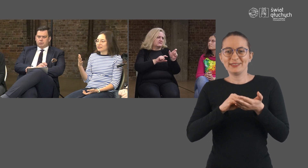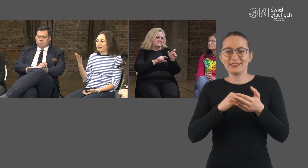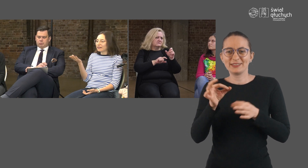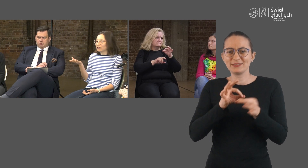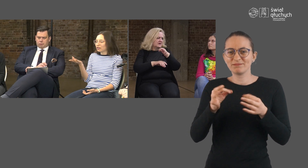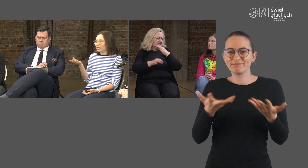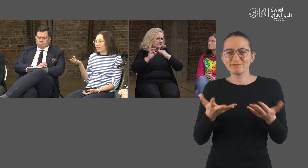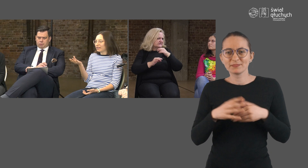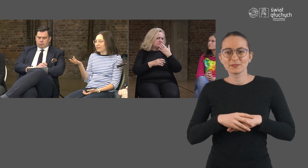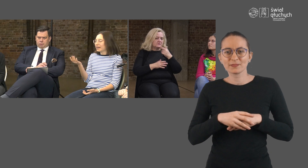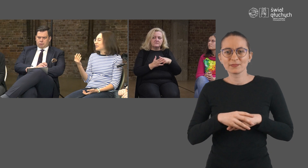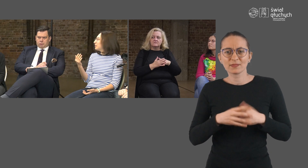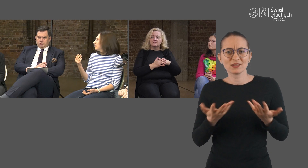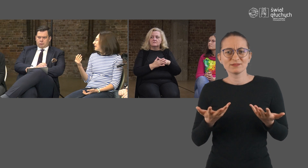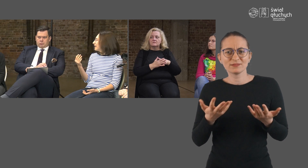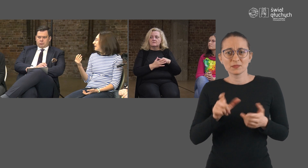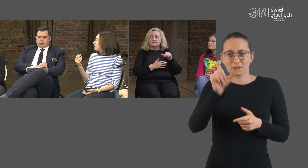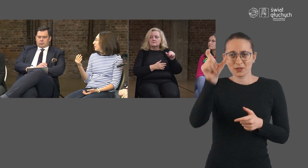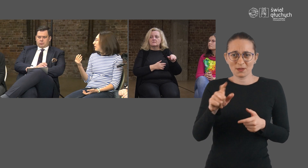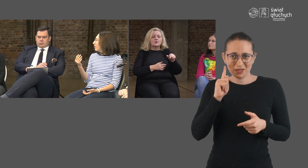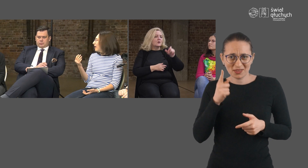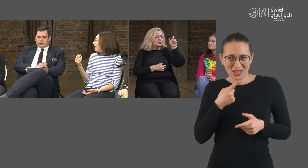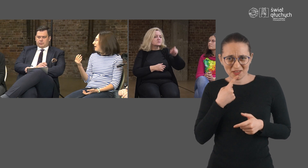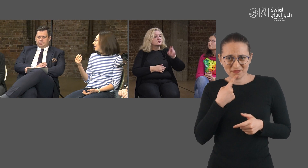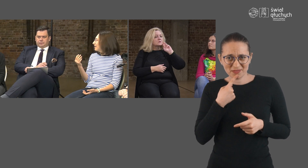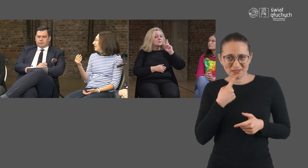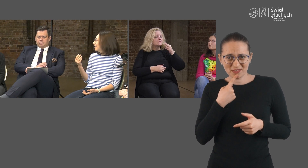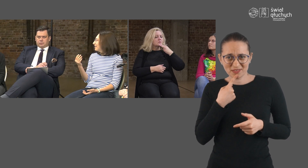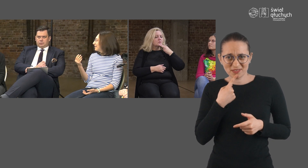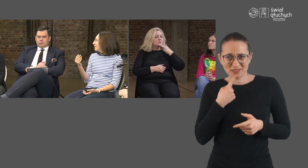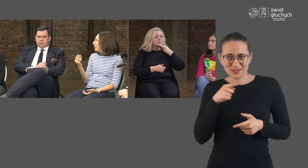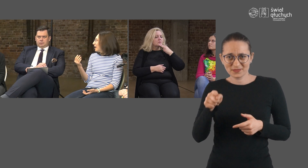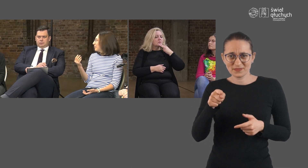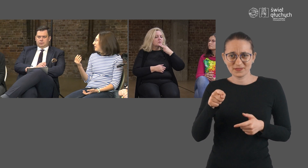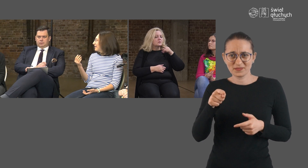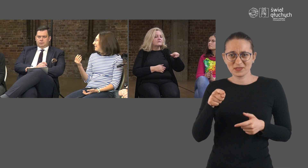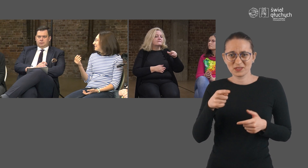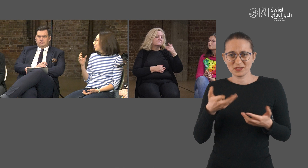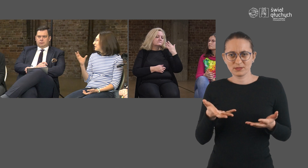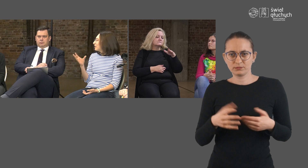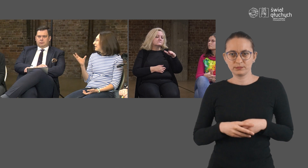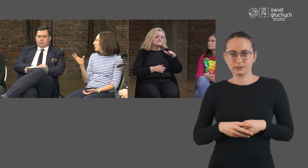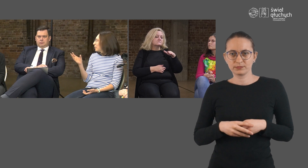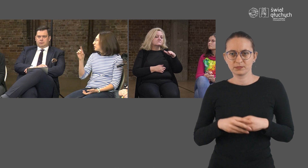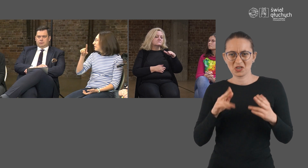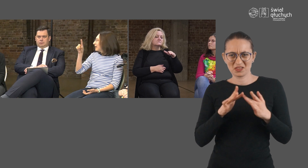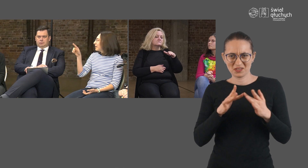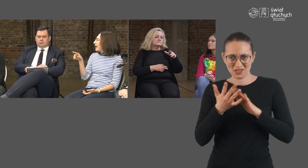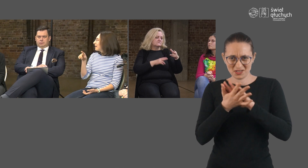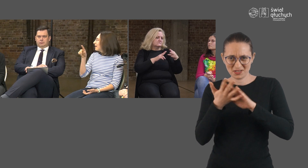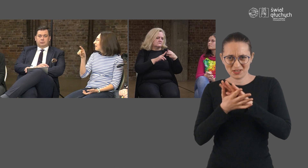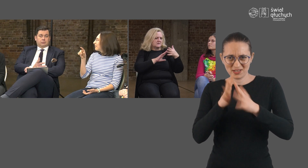przytoczył historię, no to w jaki sposób wtedy osoba głucha wolałaby zamiast konta, to po prostu